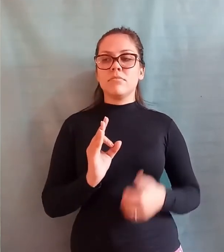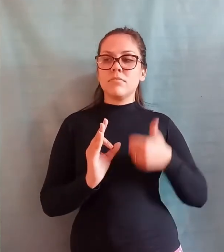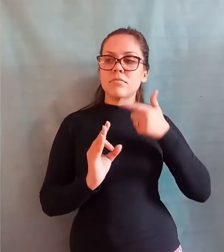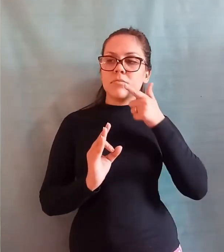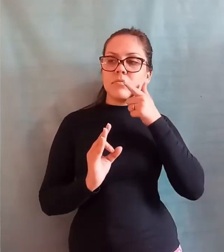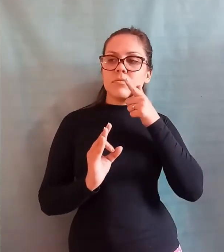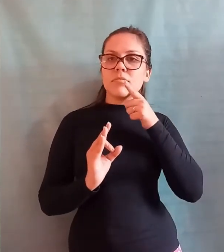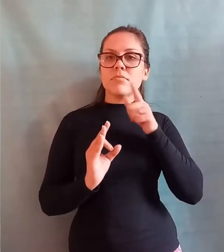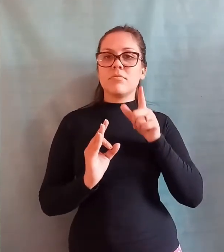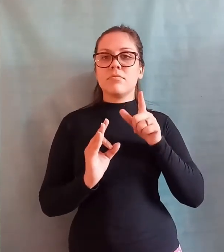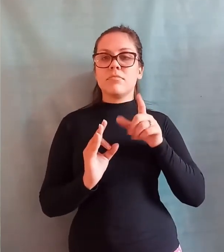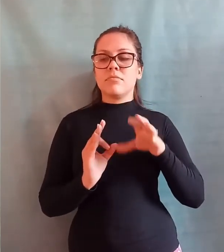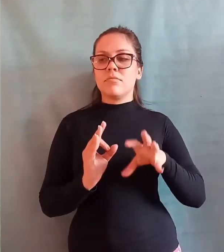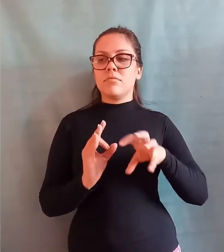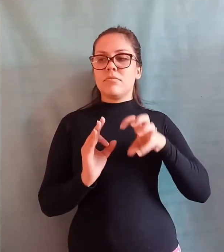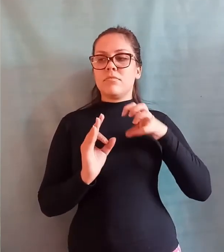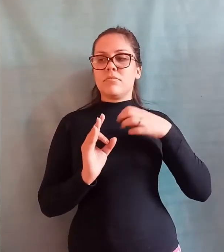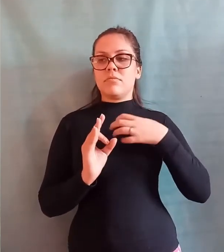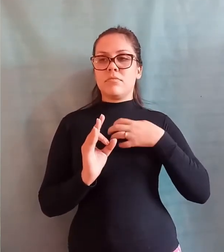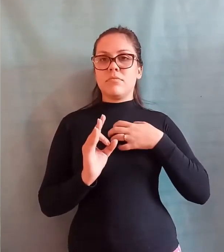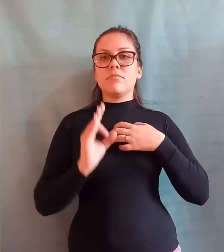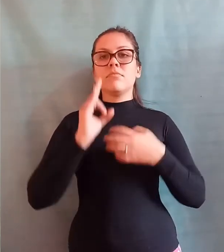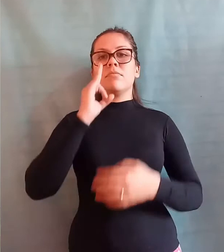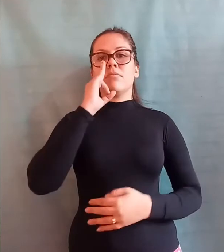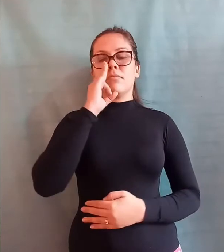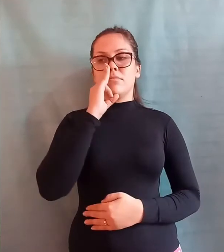e começamos o nosso ciclo.